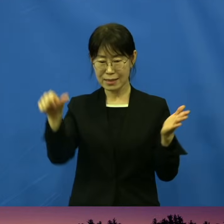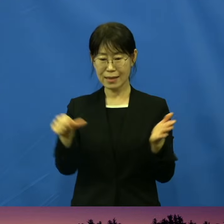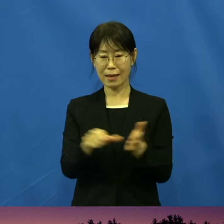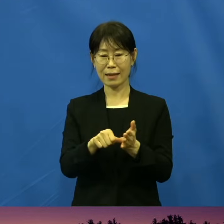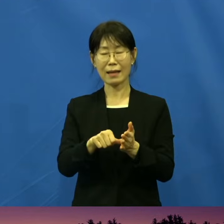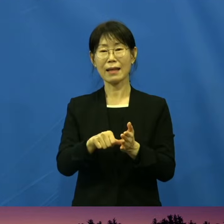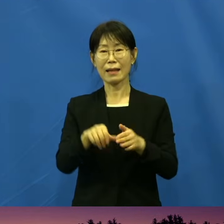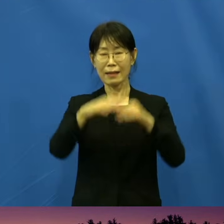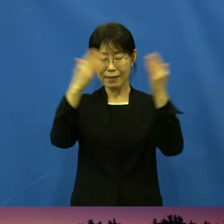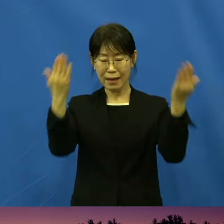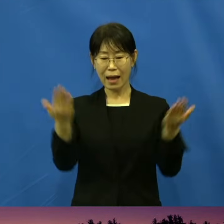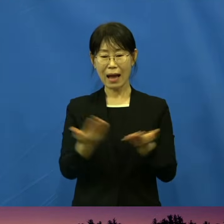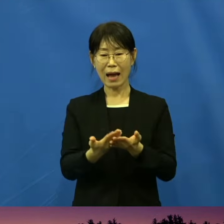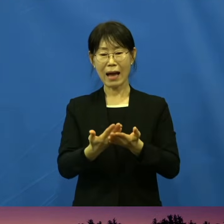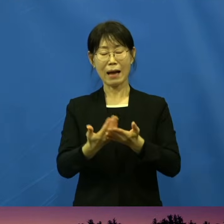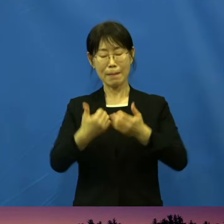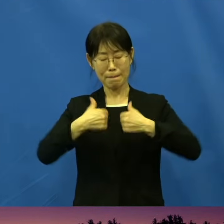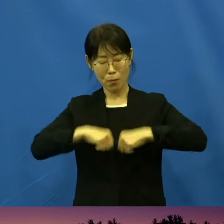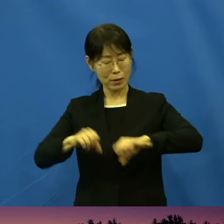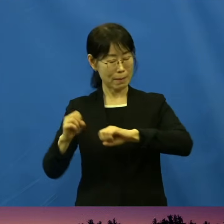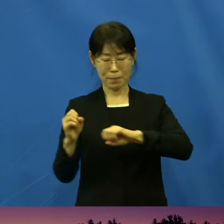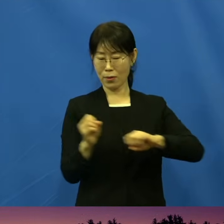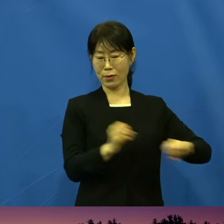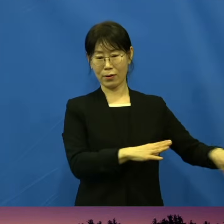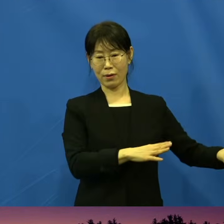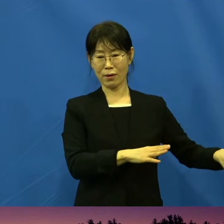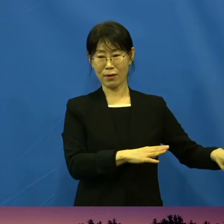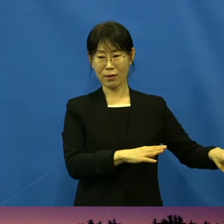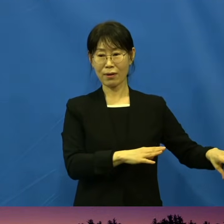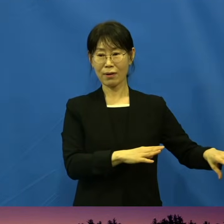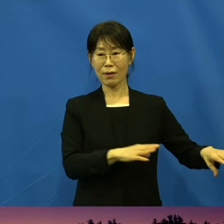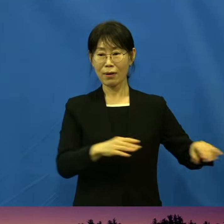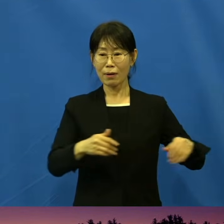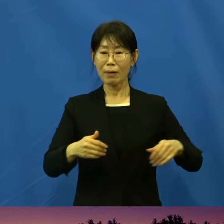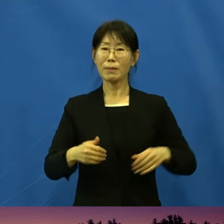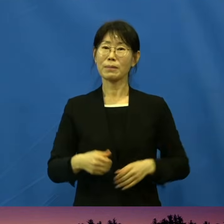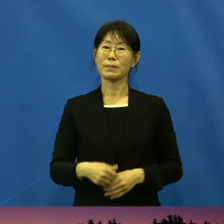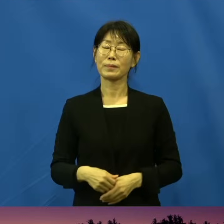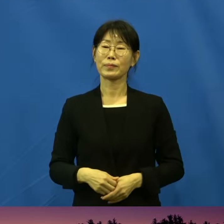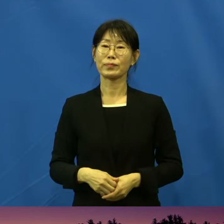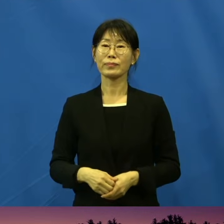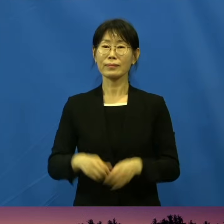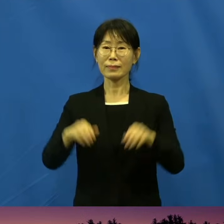때마다 내가 그리스도와 함께 십자가에 못 박혔다라고 하는 사실, 그것이